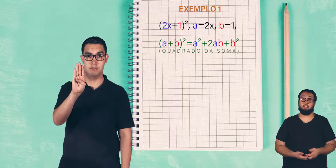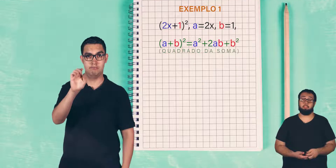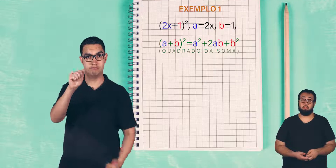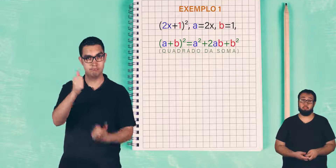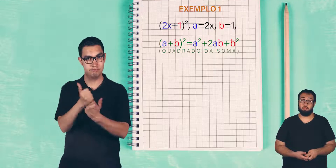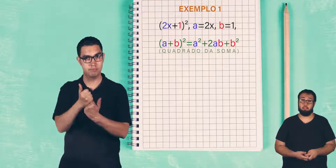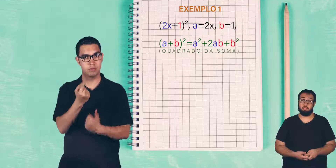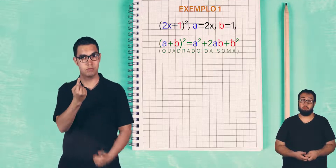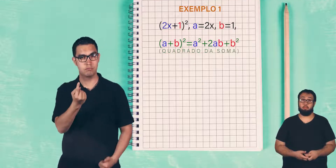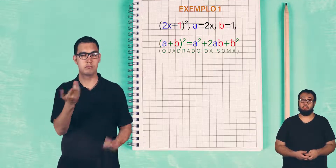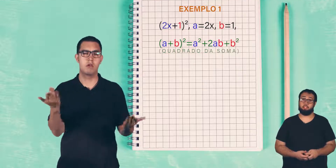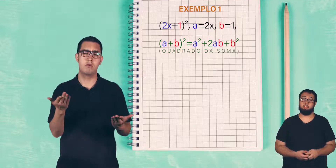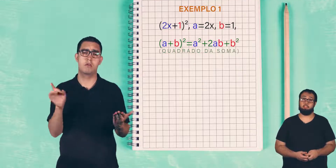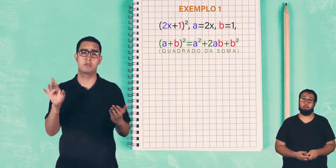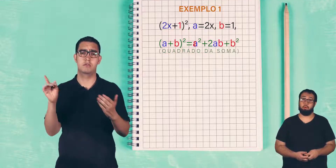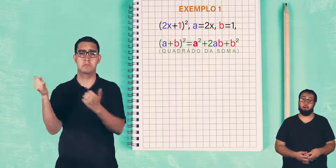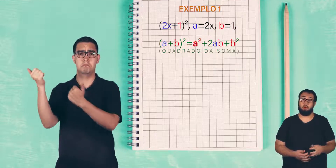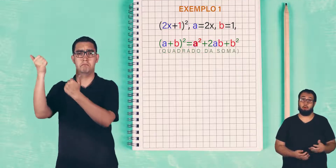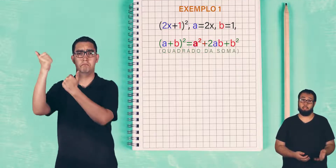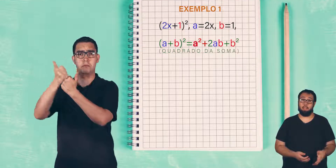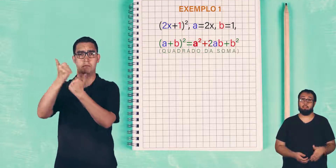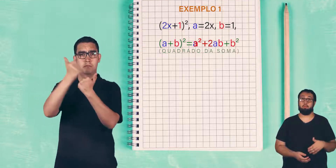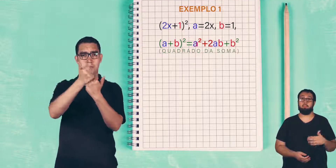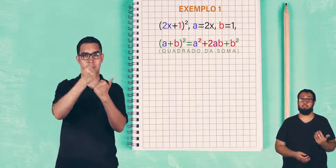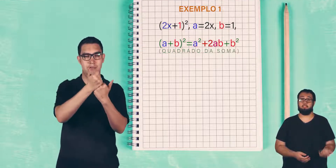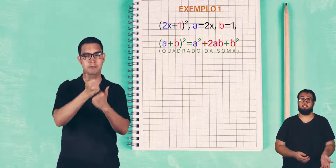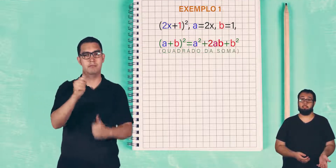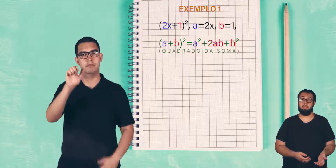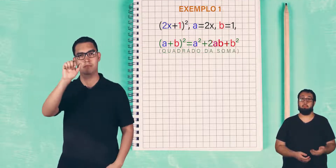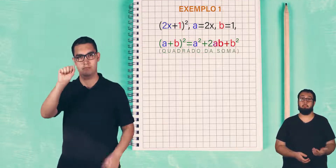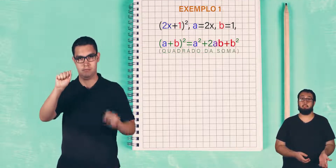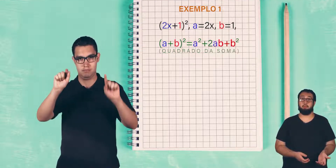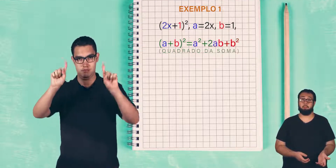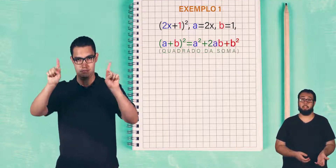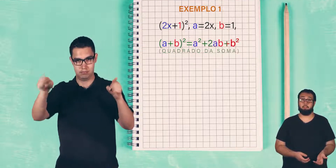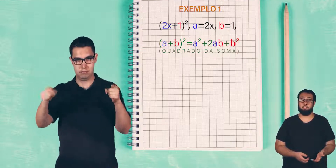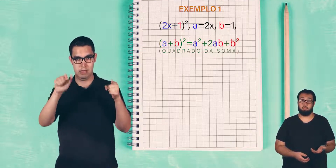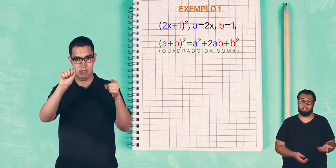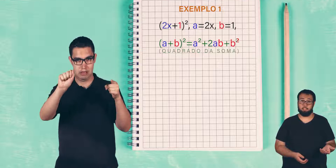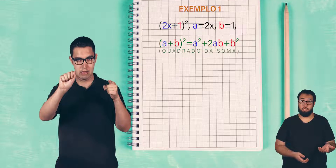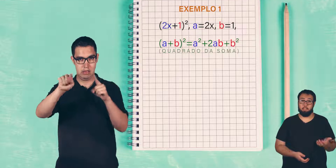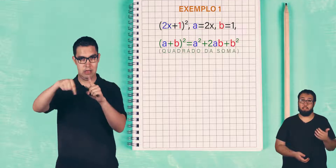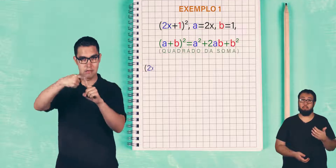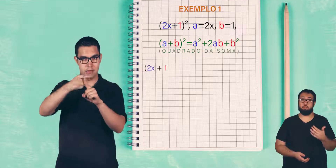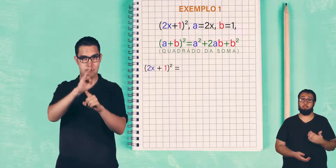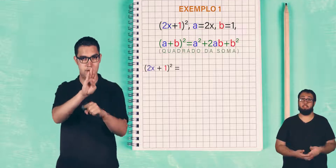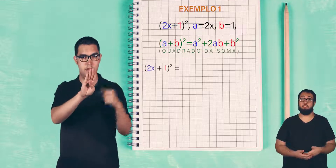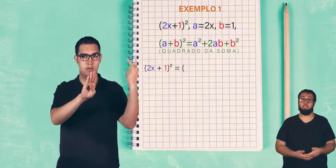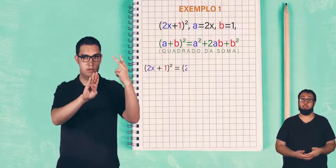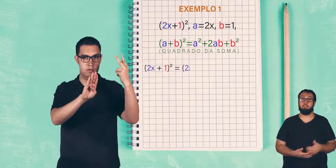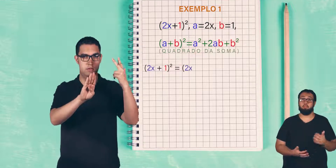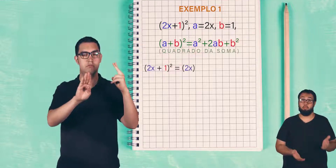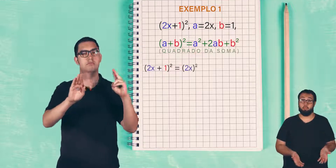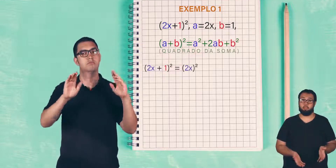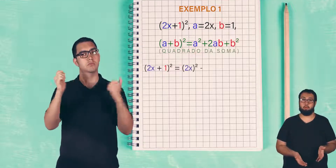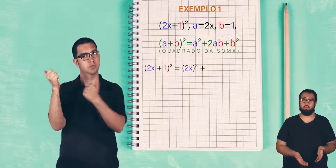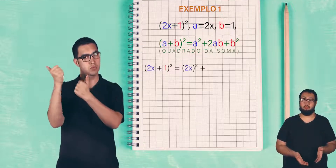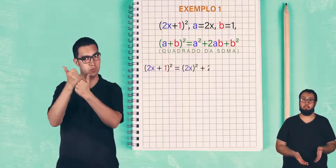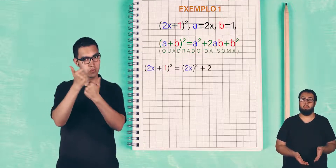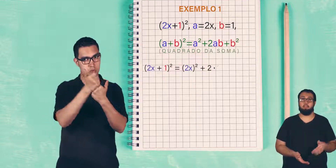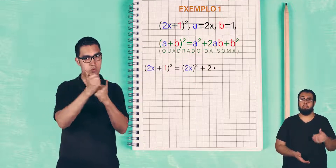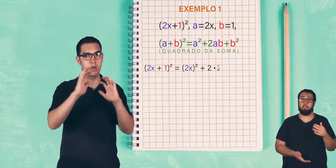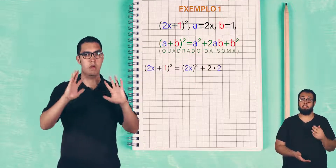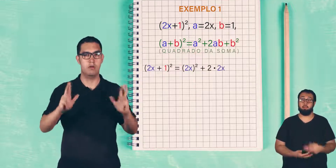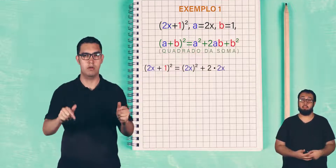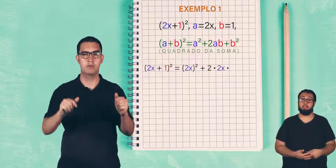necessário aplicar os termos no resultado do quadrado da soma. A² mais 2 vezes B mais B². Ou seja, teremos 2x, tudo isso ao